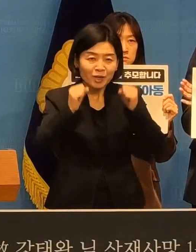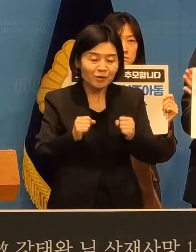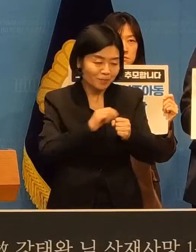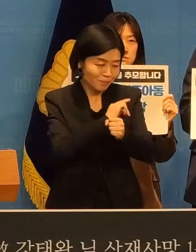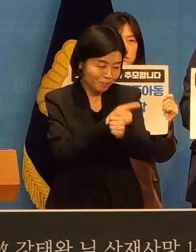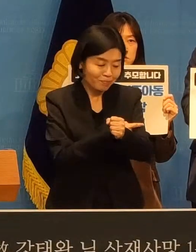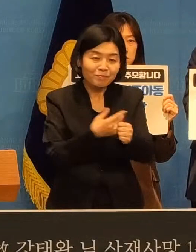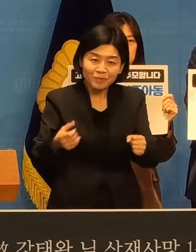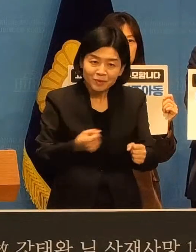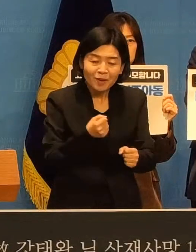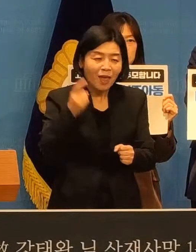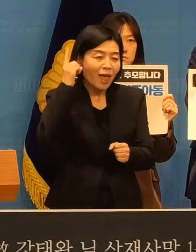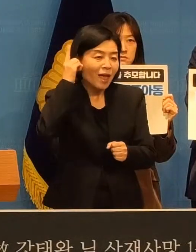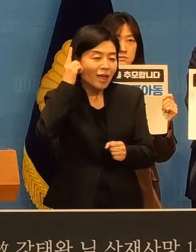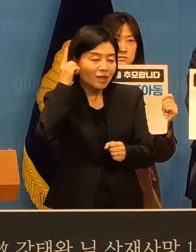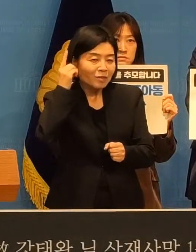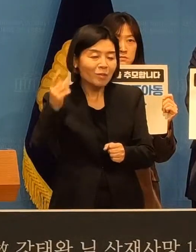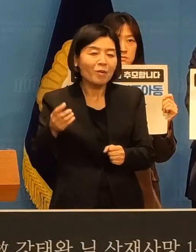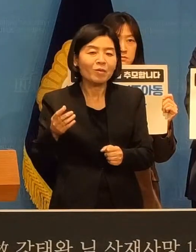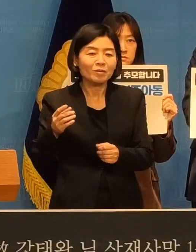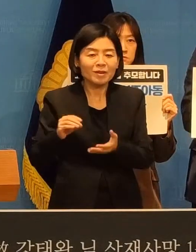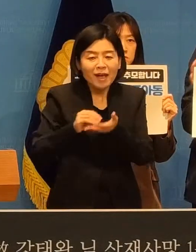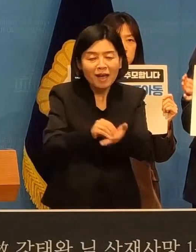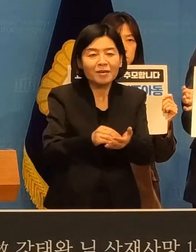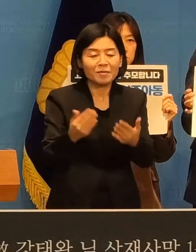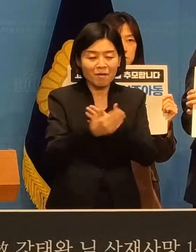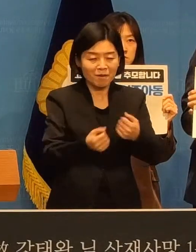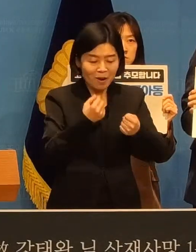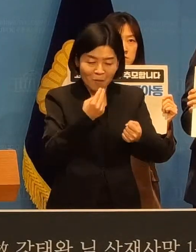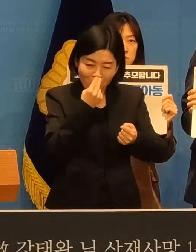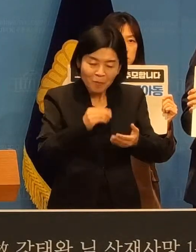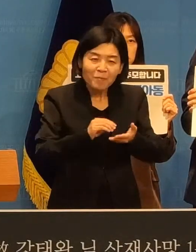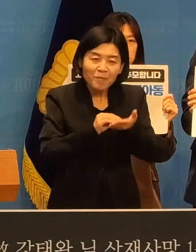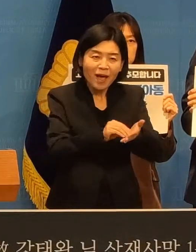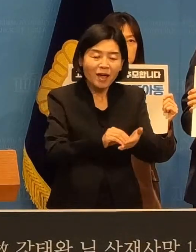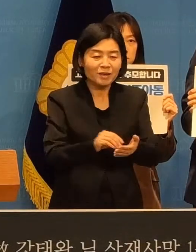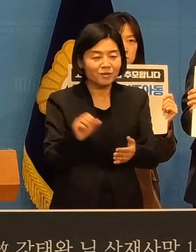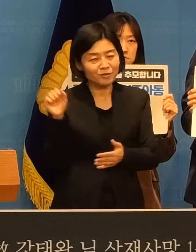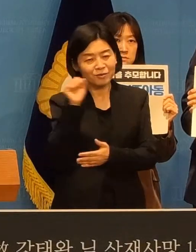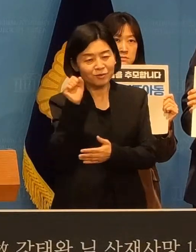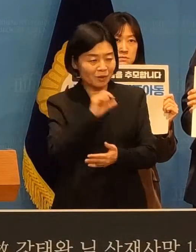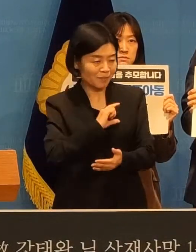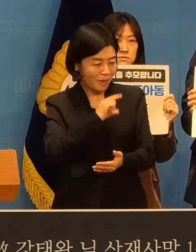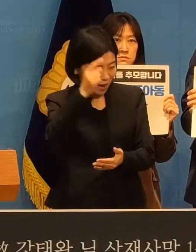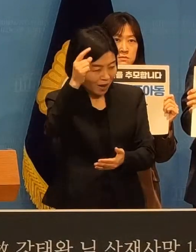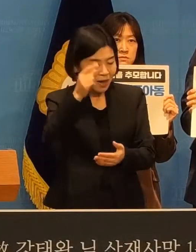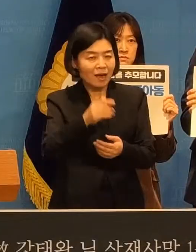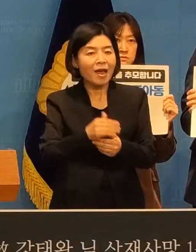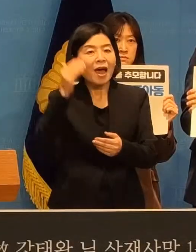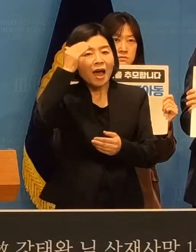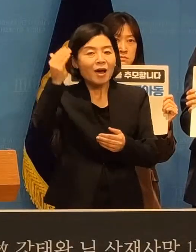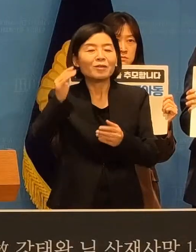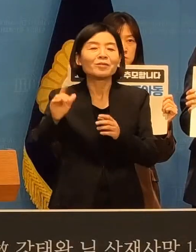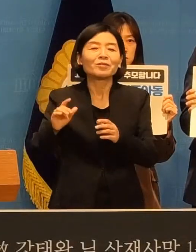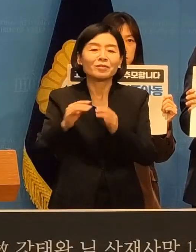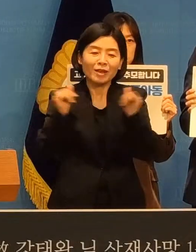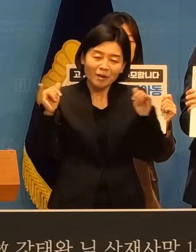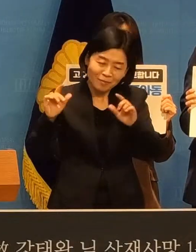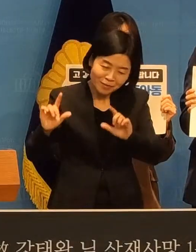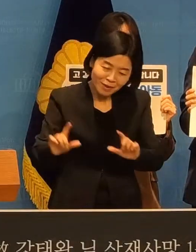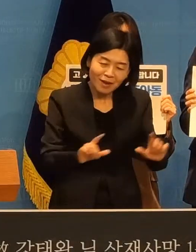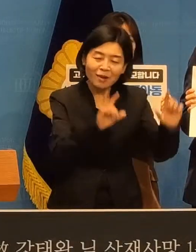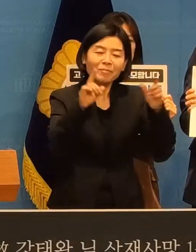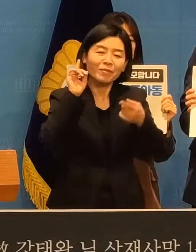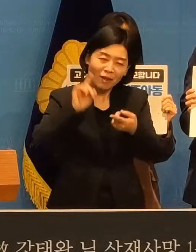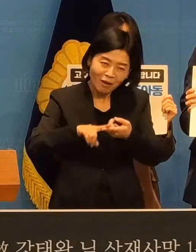명의의 휴대전화를 만들고 건강보험에 가입하고 운전면허를 따면서 한국에서 처음으로 사람답게 살게 되었다고